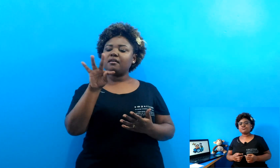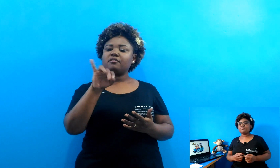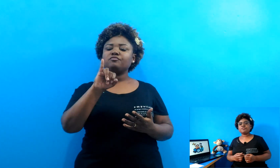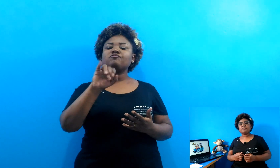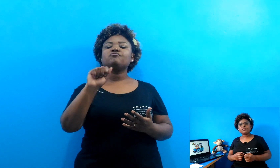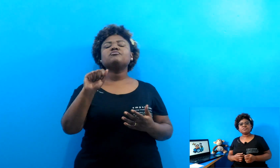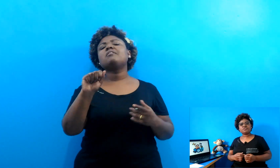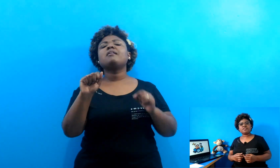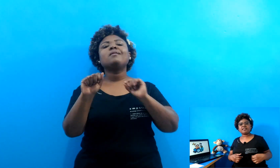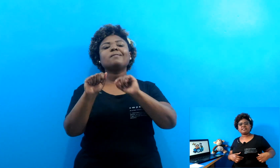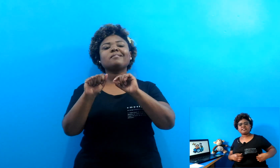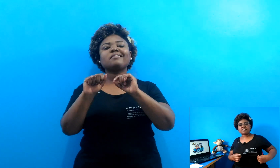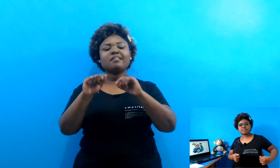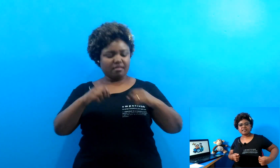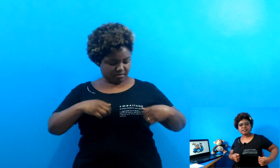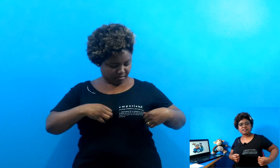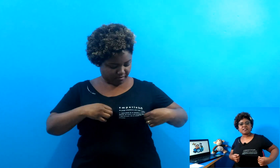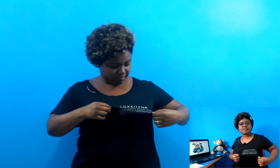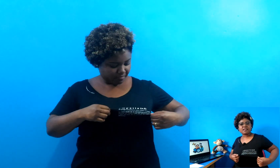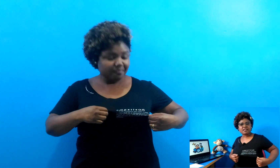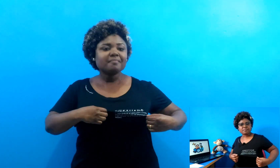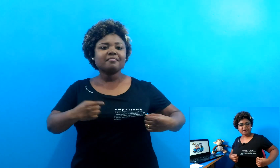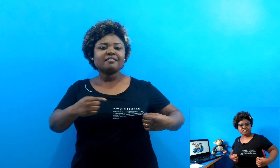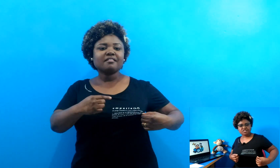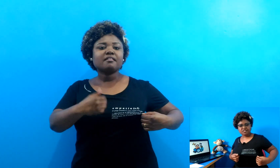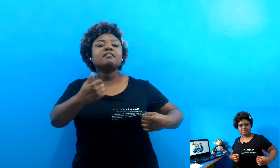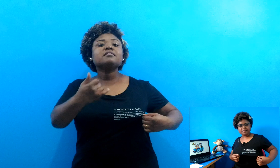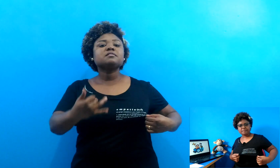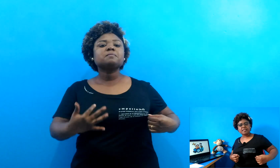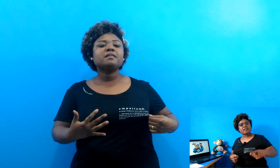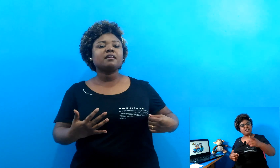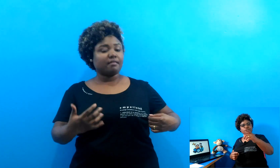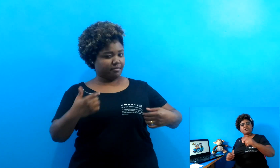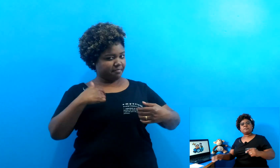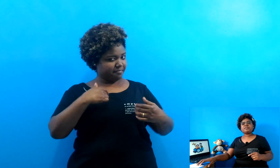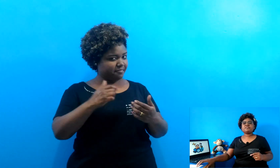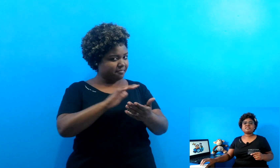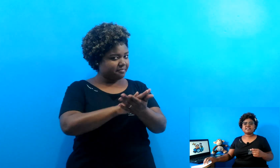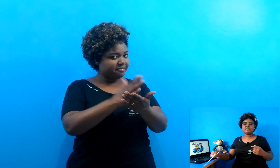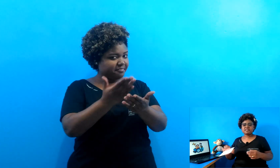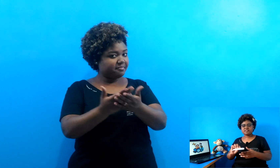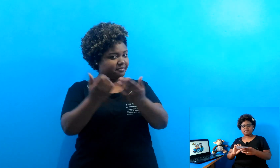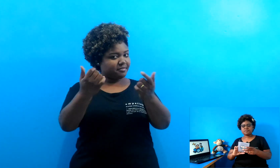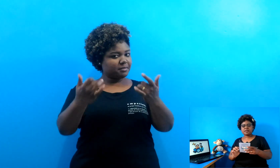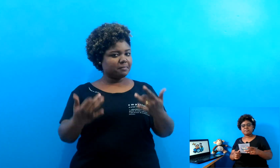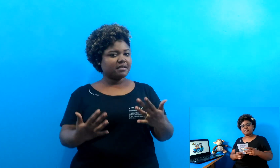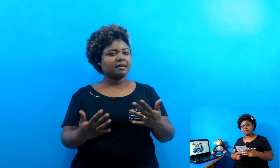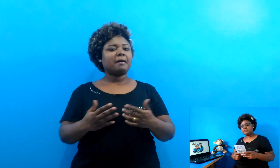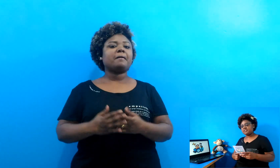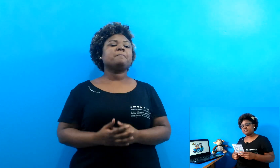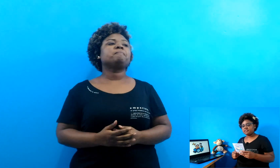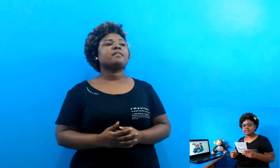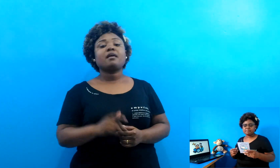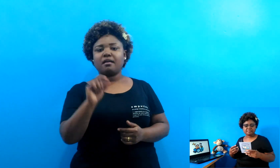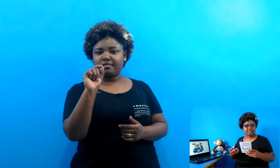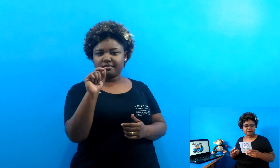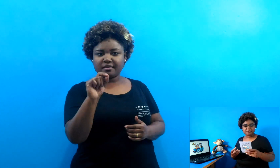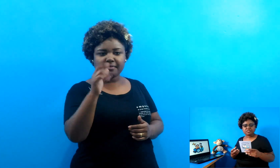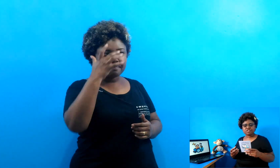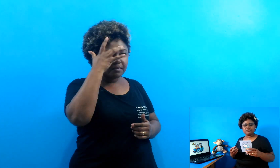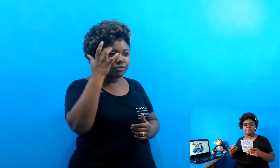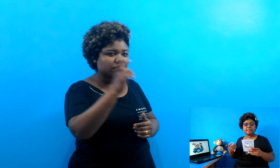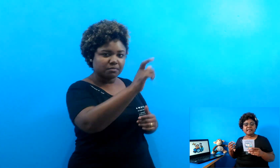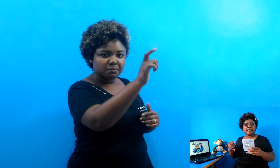A gente ouve muito falar da tal da empatia. Eu vou ler para você a descrição que a minha camiseta dá